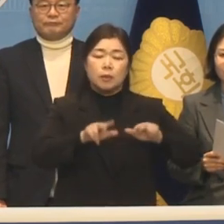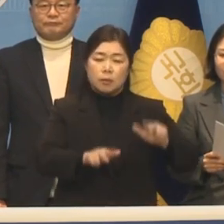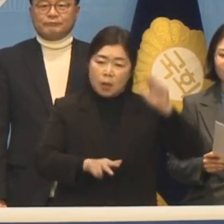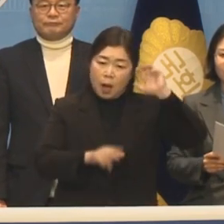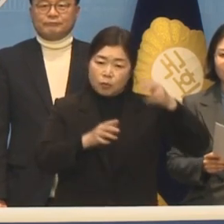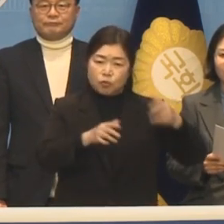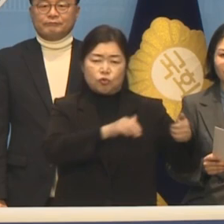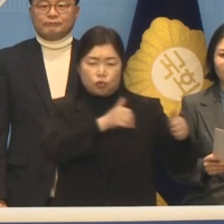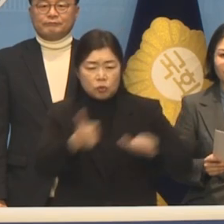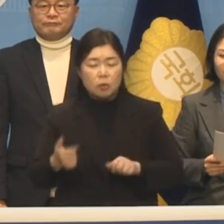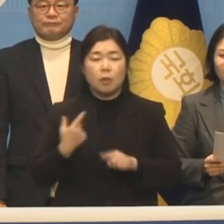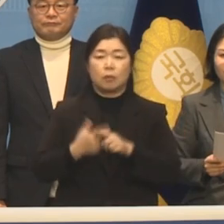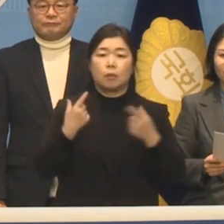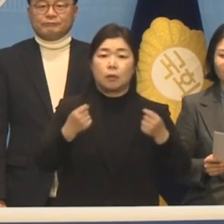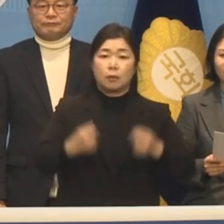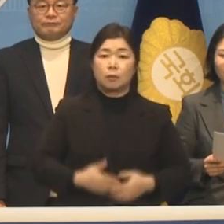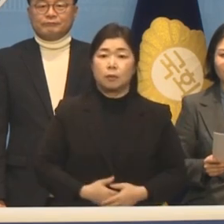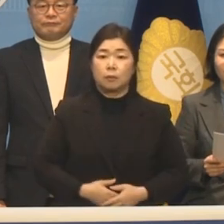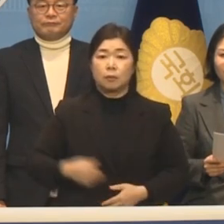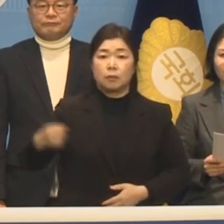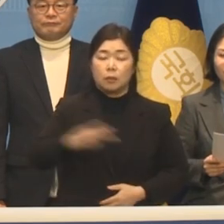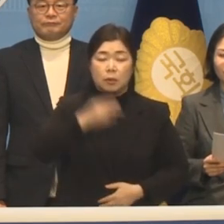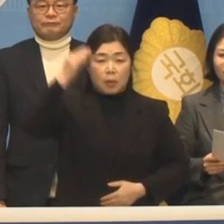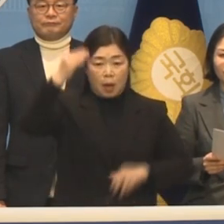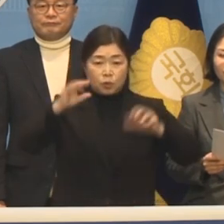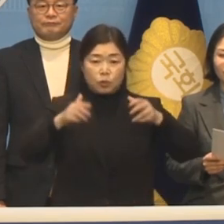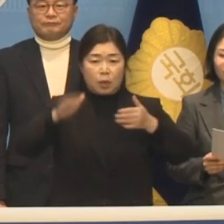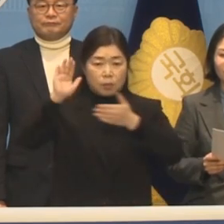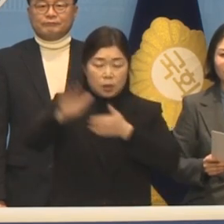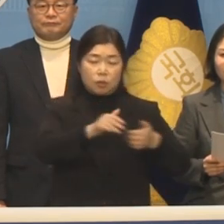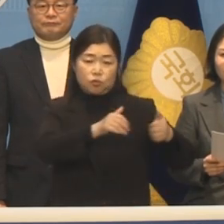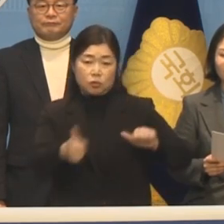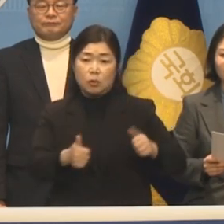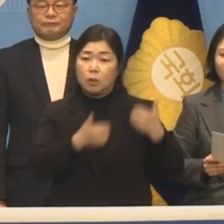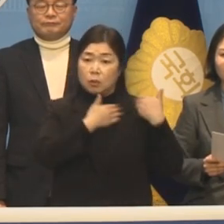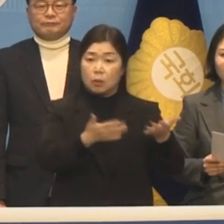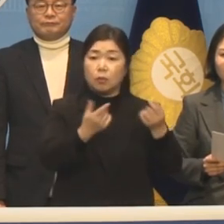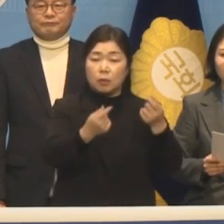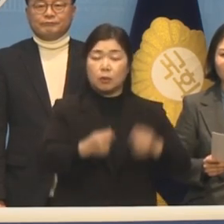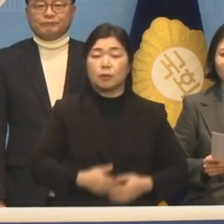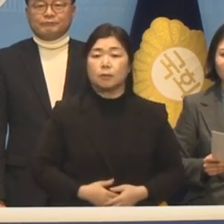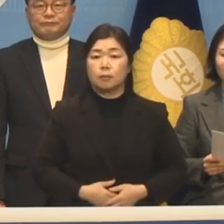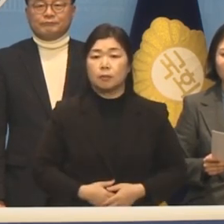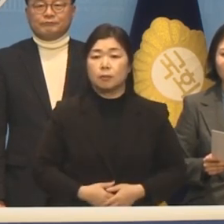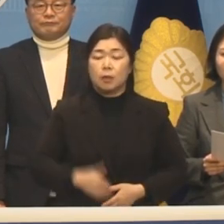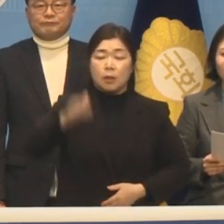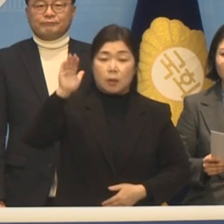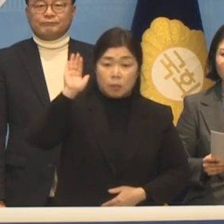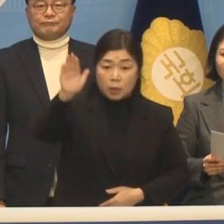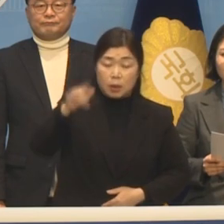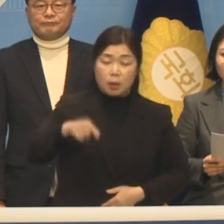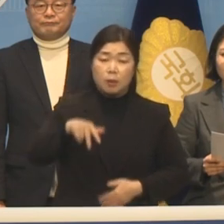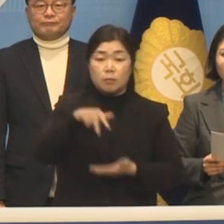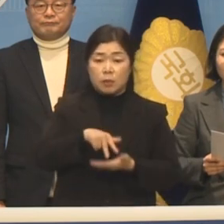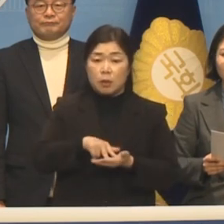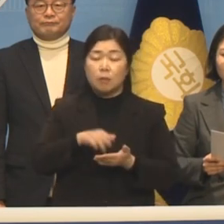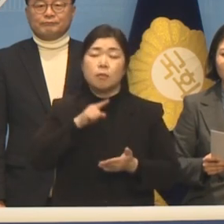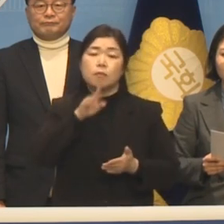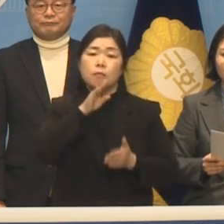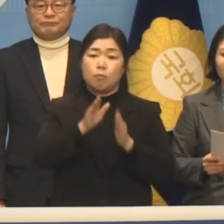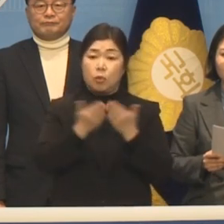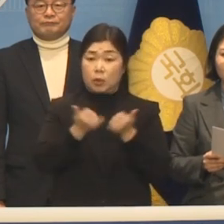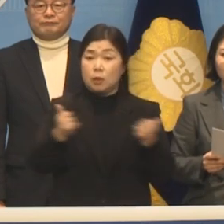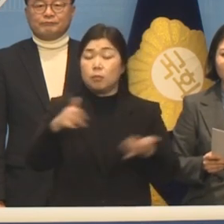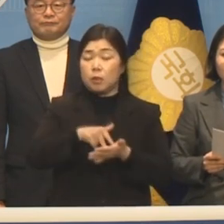죽이는 일일 뿐만 아니라 대한민국의 미래를 죽이는 일입니다. 그 미래 세대의 당사자로서